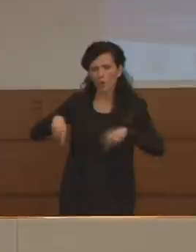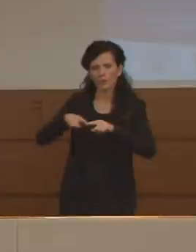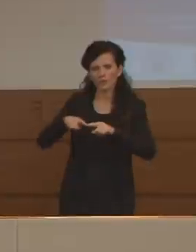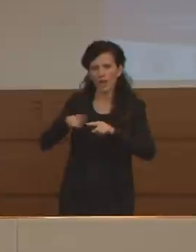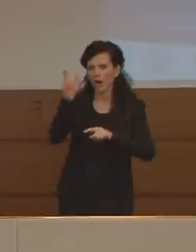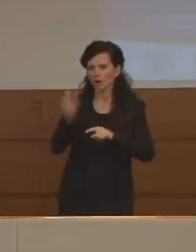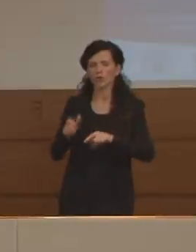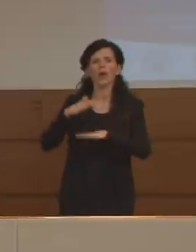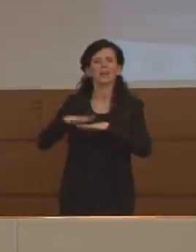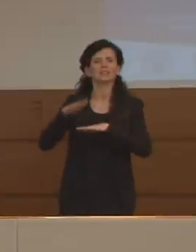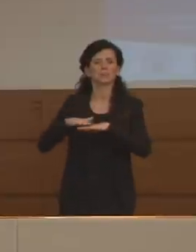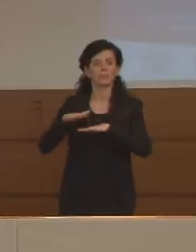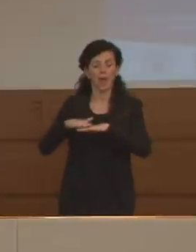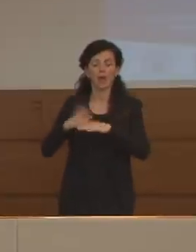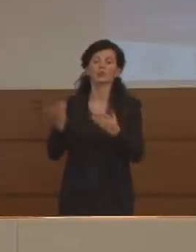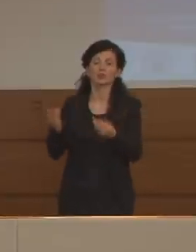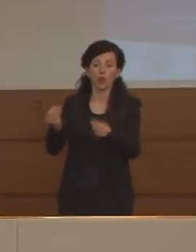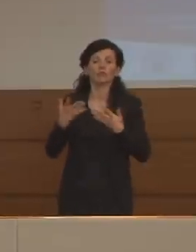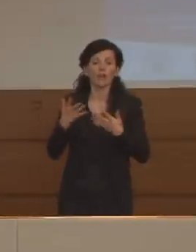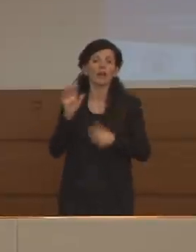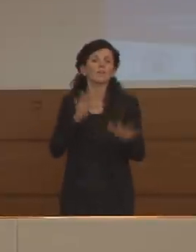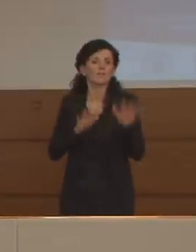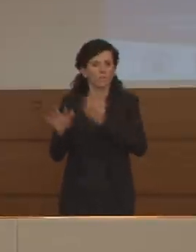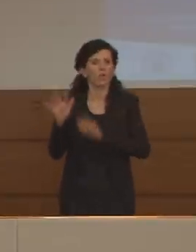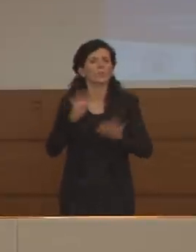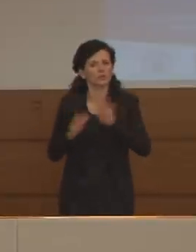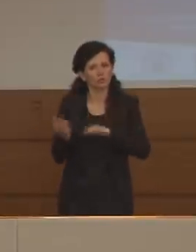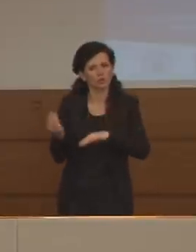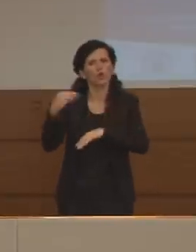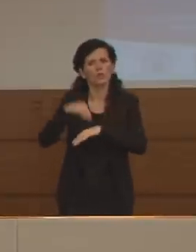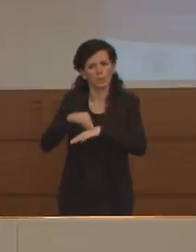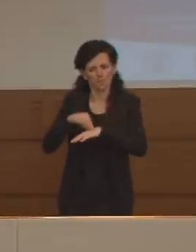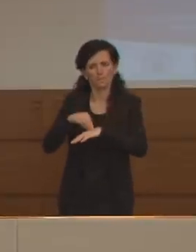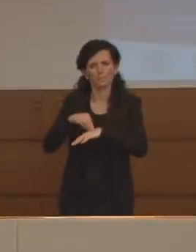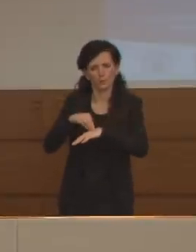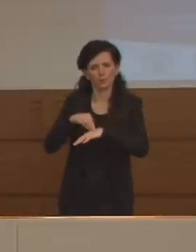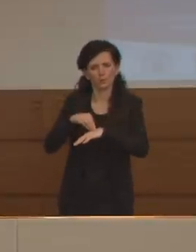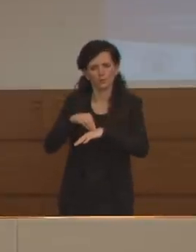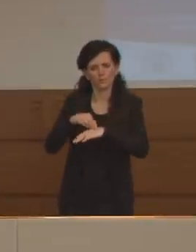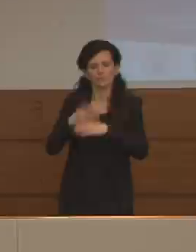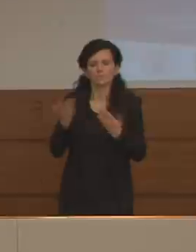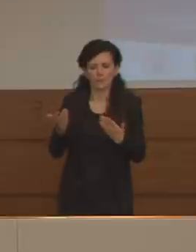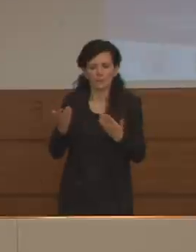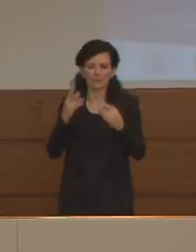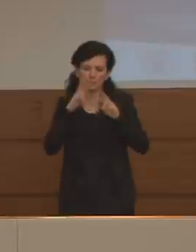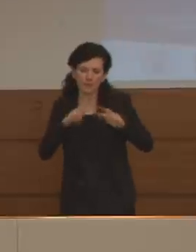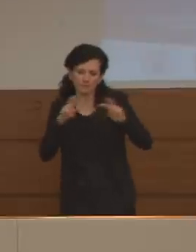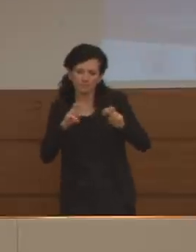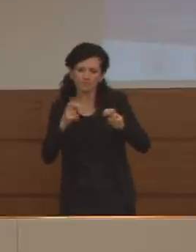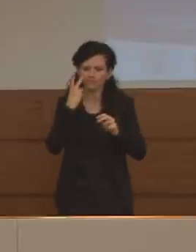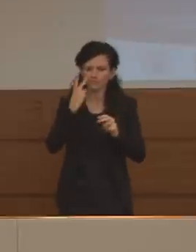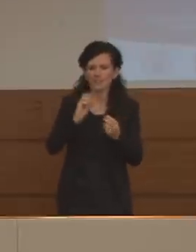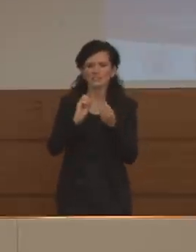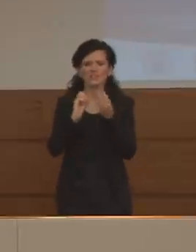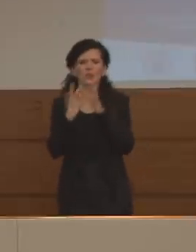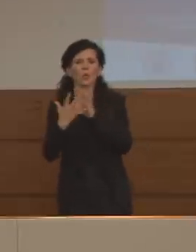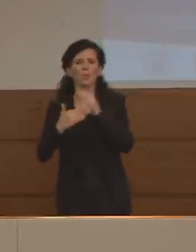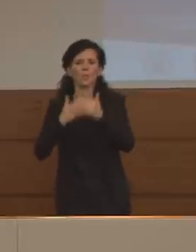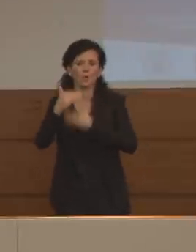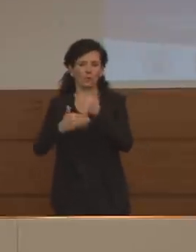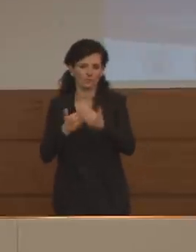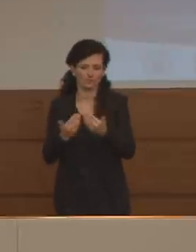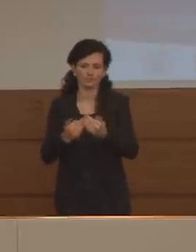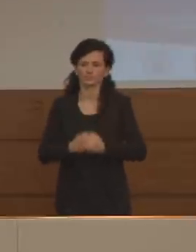informazioni ulteriori per l'esame lo sviluppo dell'andamento dell'epidemia